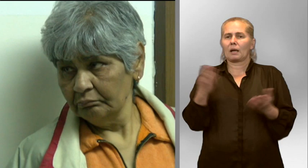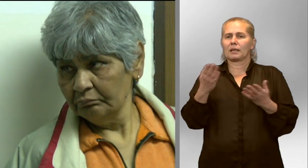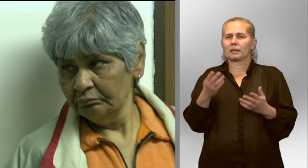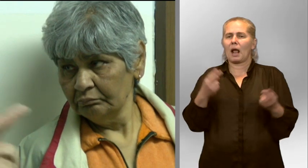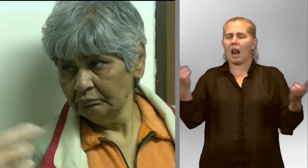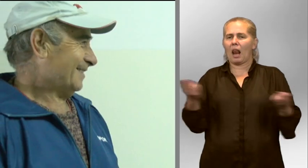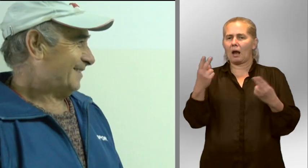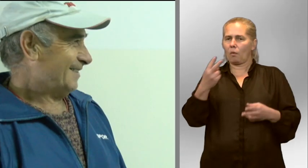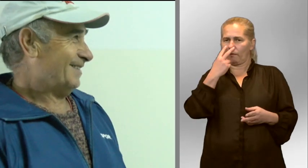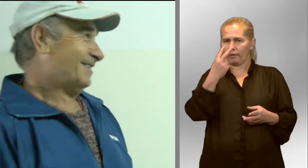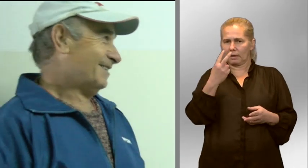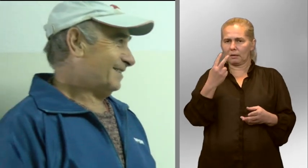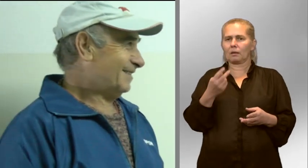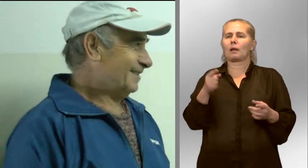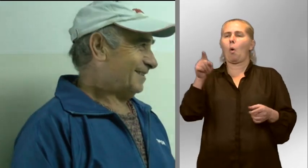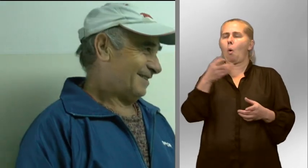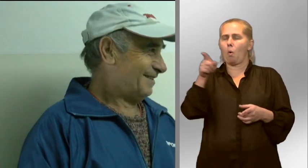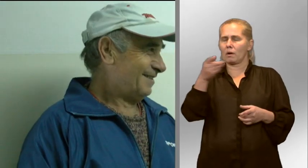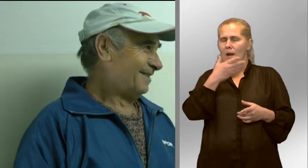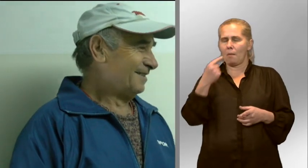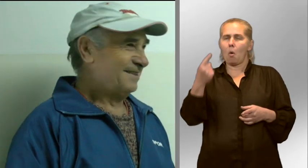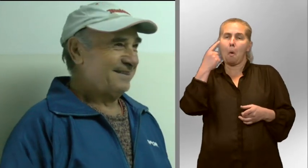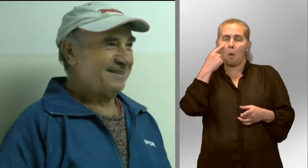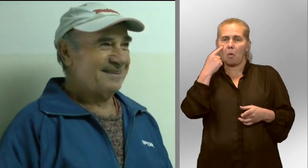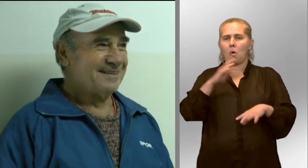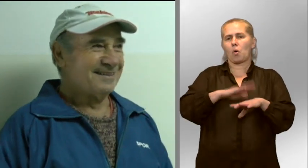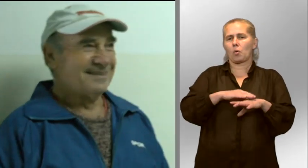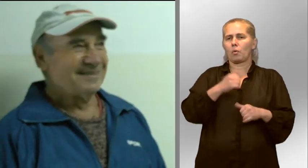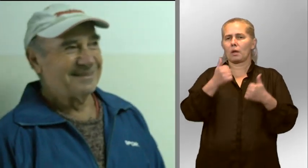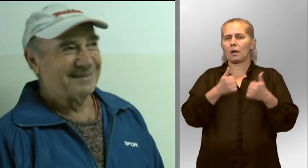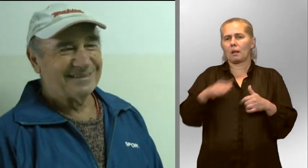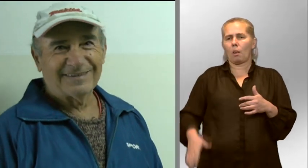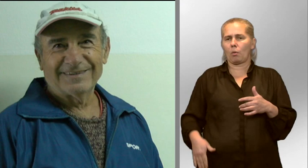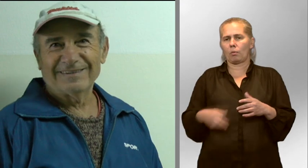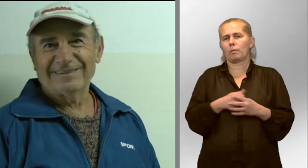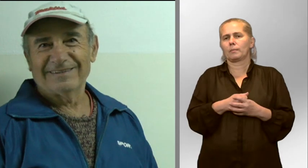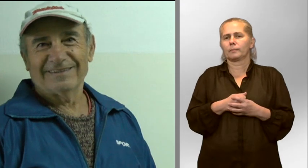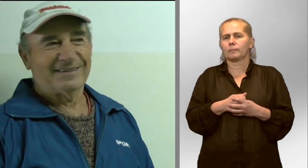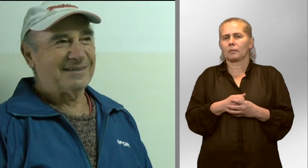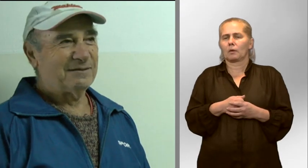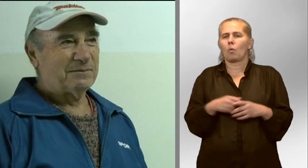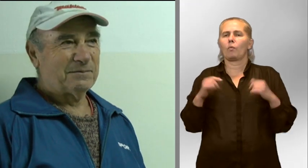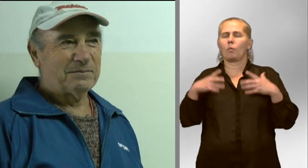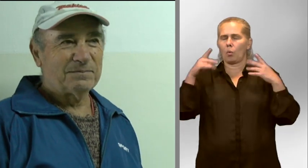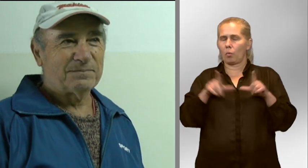invaliditetom, gde se lako uočava da oni nemaju oko, ruku, nogu.